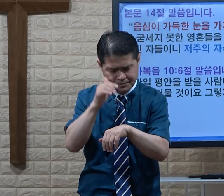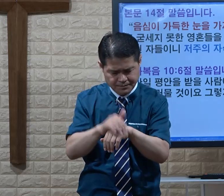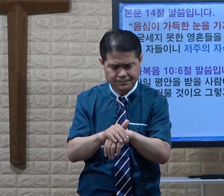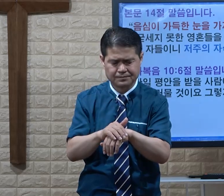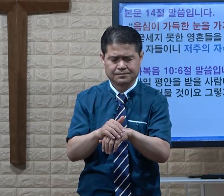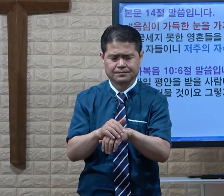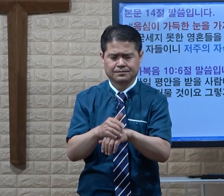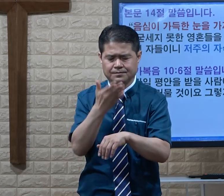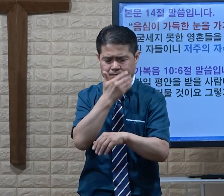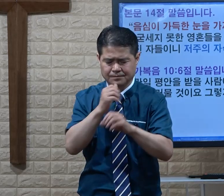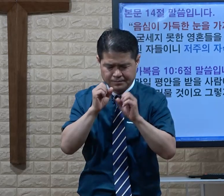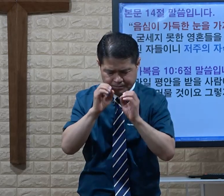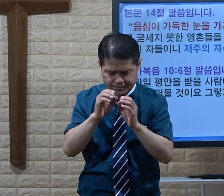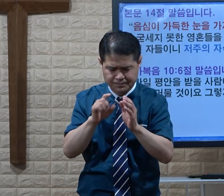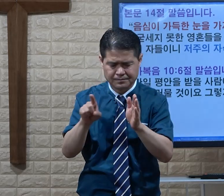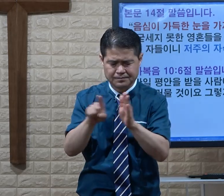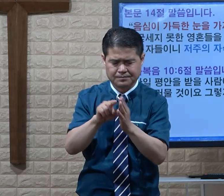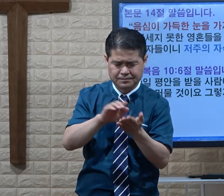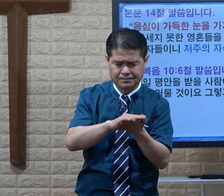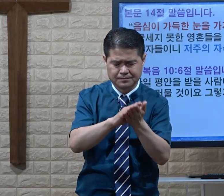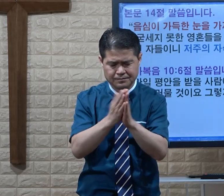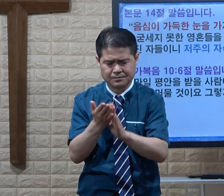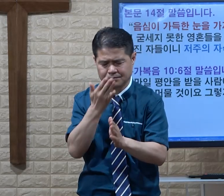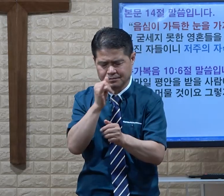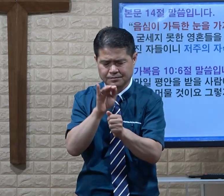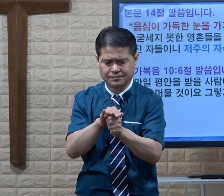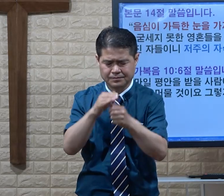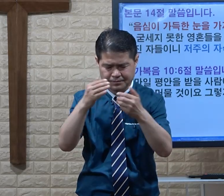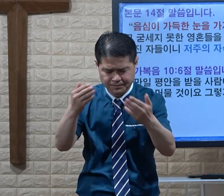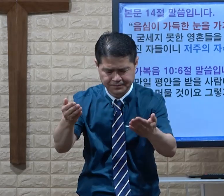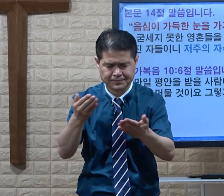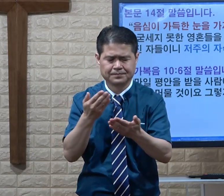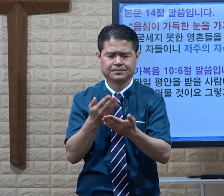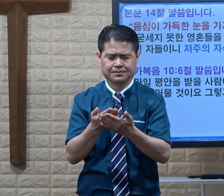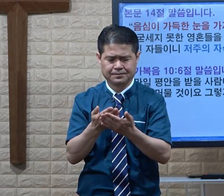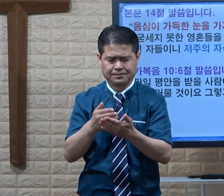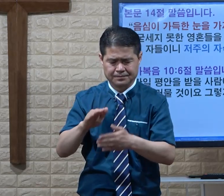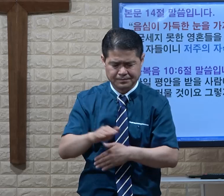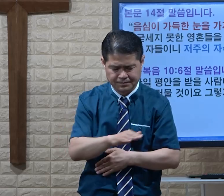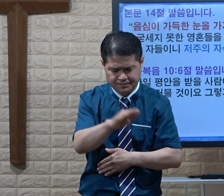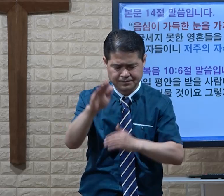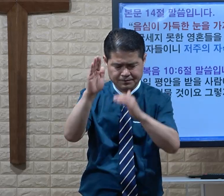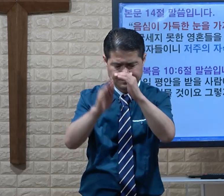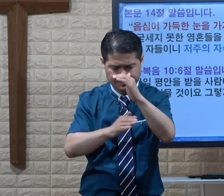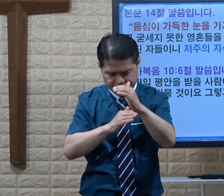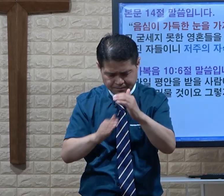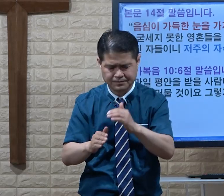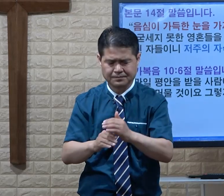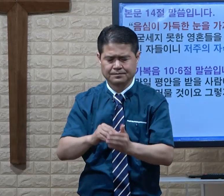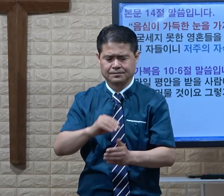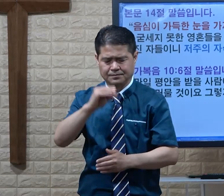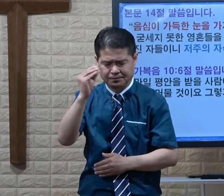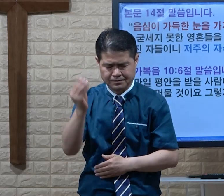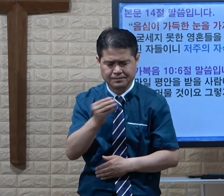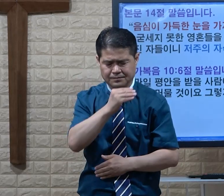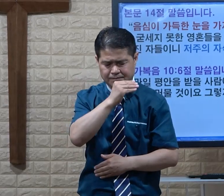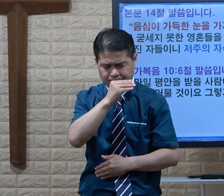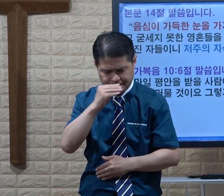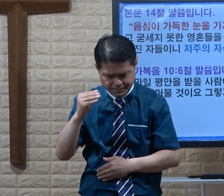그 전에 우리가 미리 아버지의 복음의 말씀으로 은혜를 끼치게 하여 주옵소서. 우리